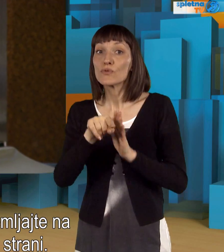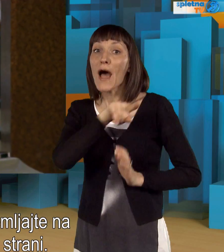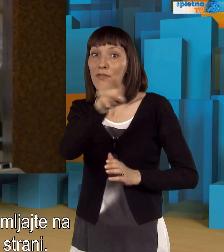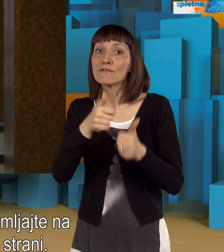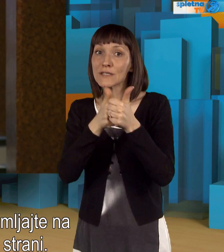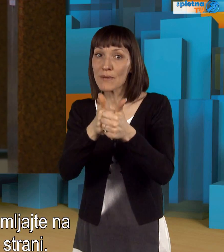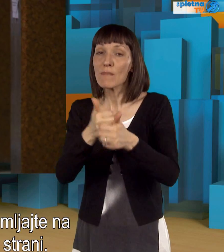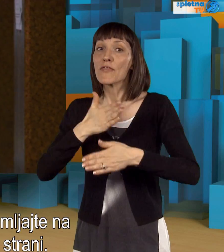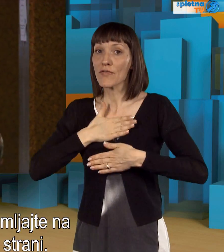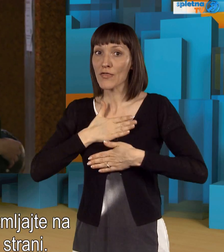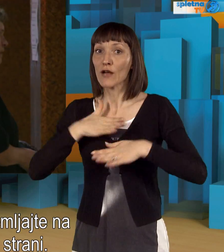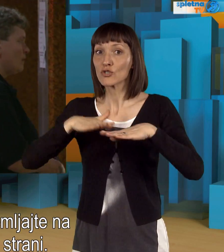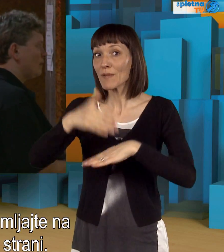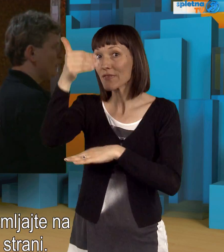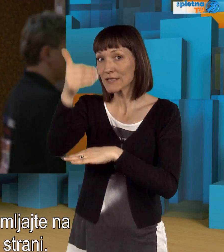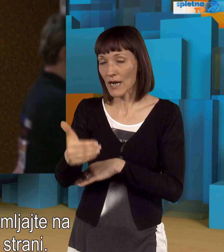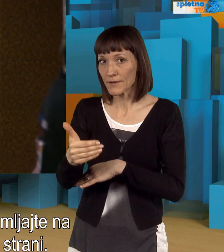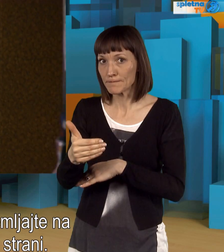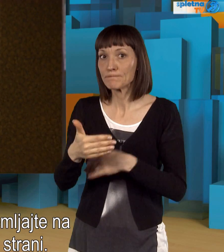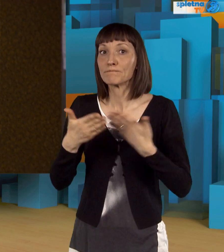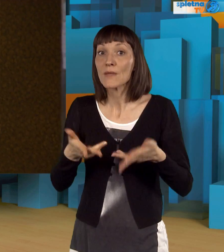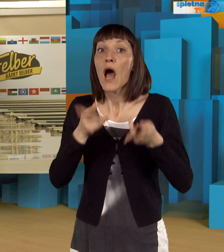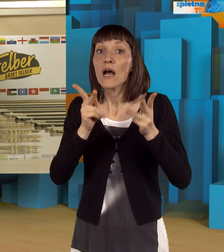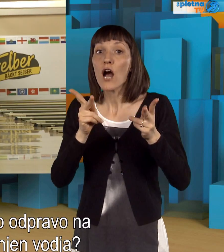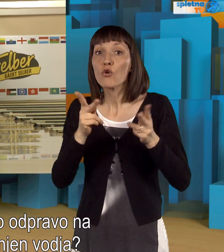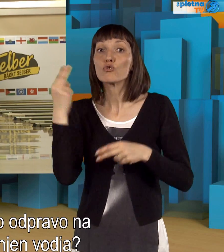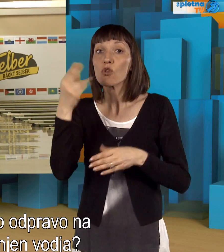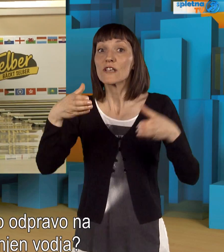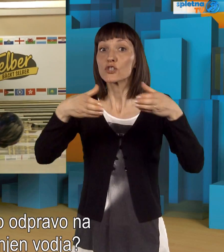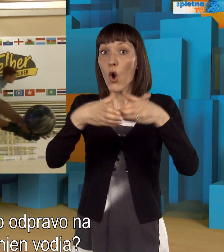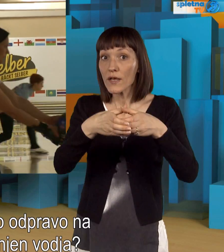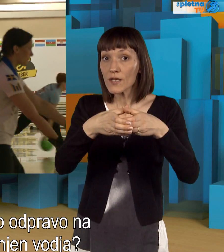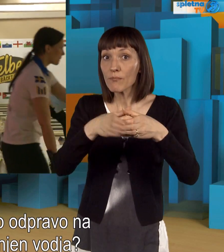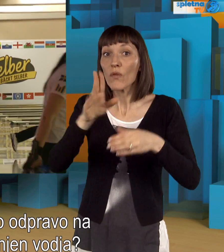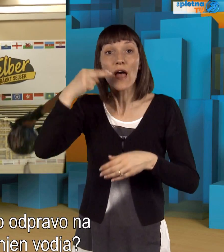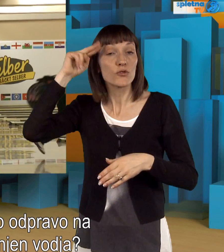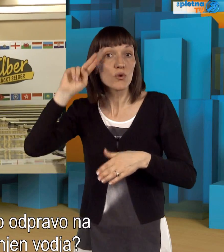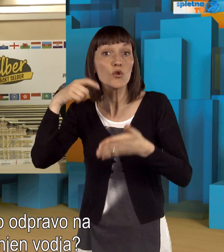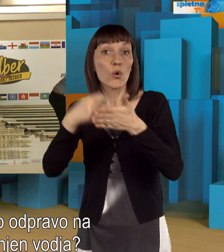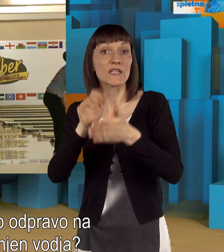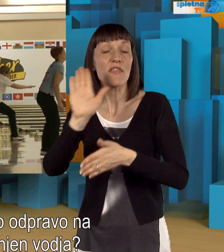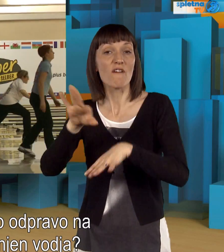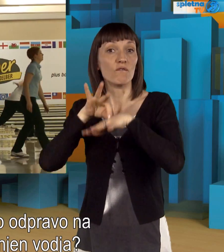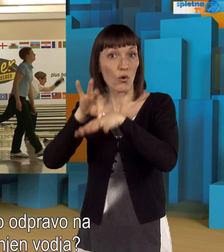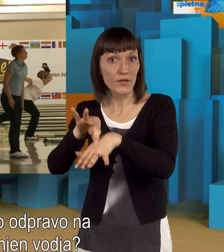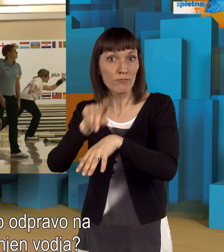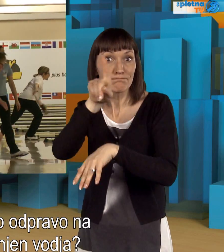Rezultate lahko spremljate na naši spletni strani. In kako slovensko odpravo na Dunaj ocenjuje njen vodja?